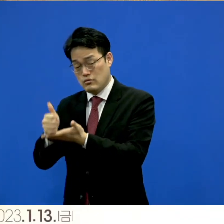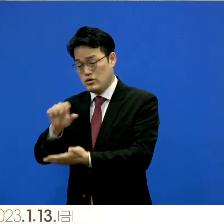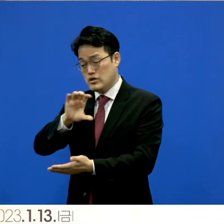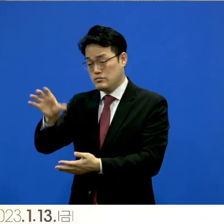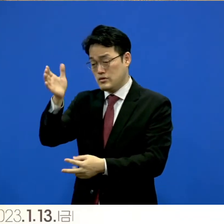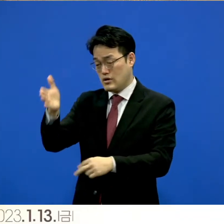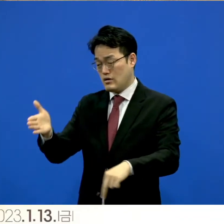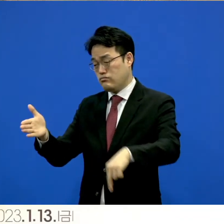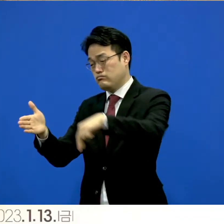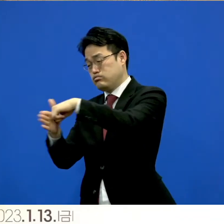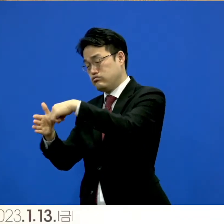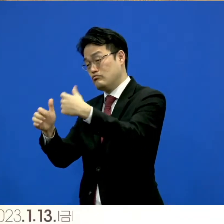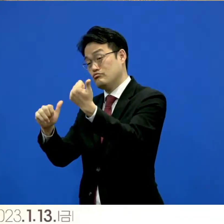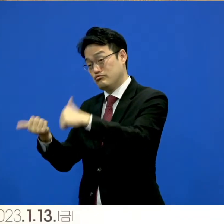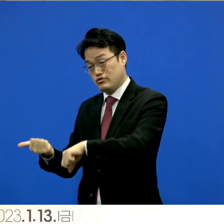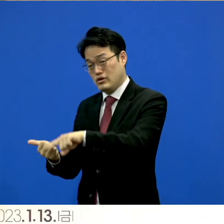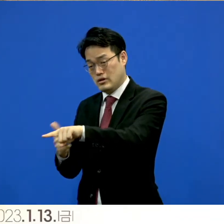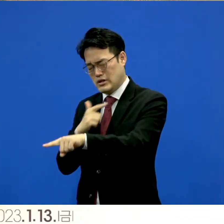중에 낭비입니다.